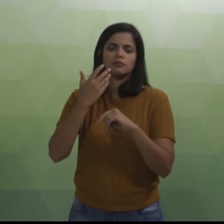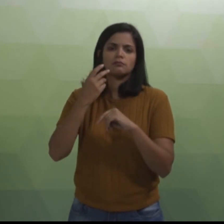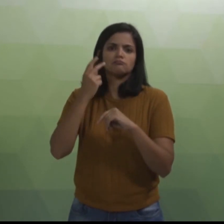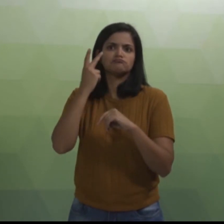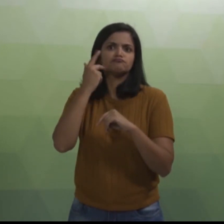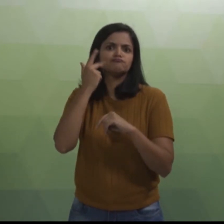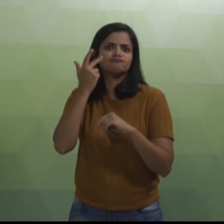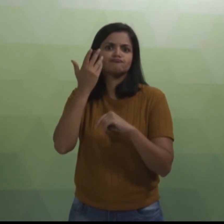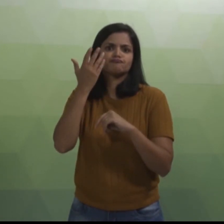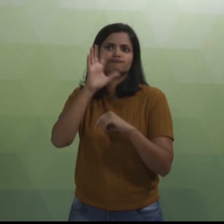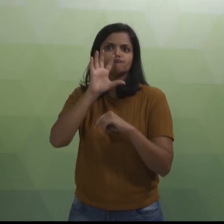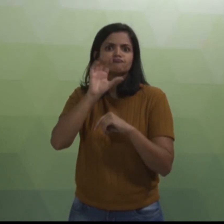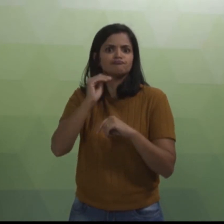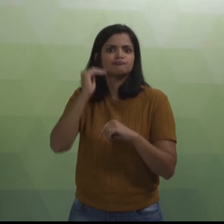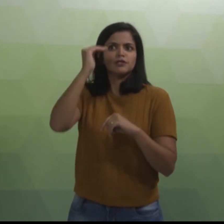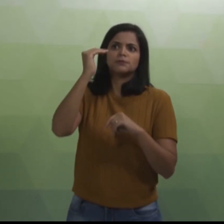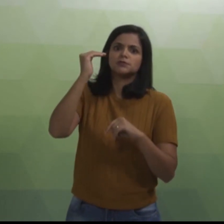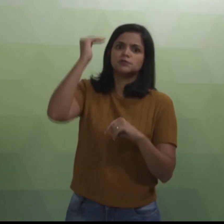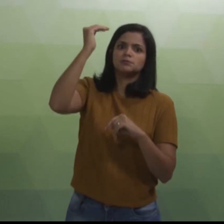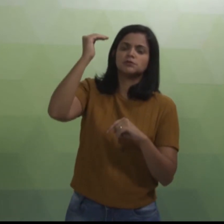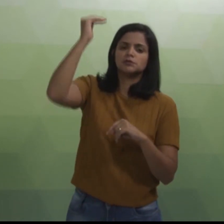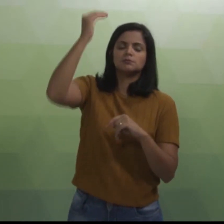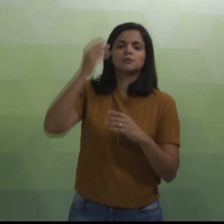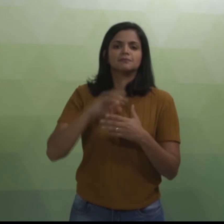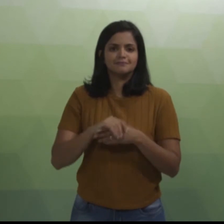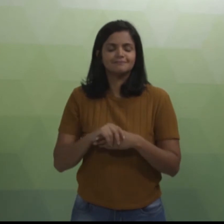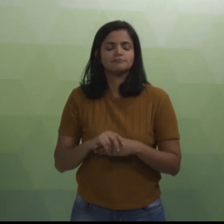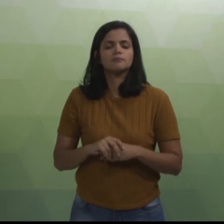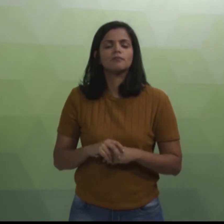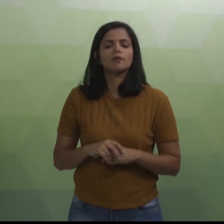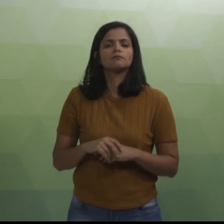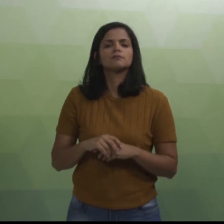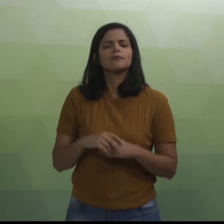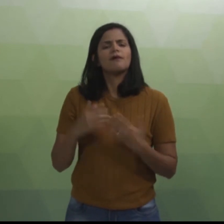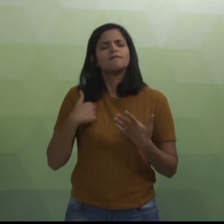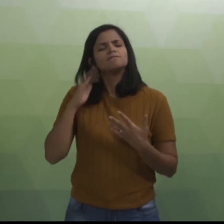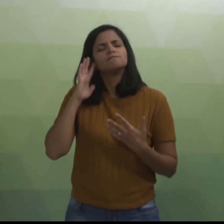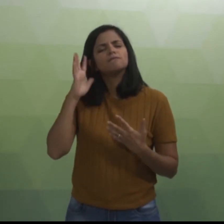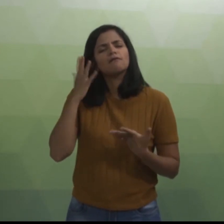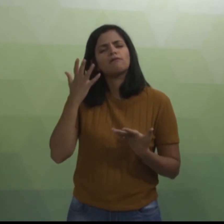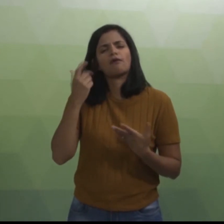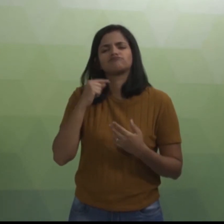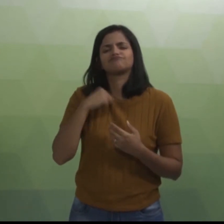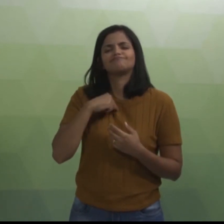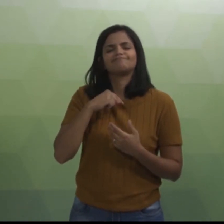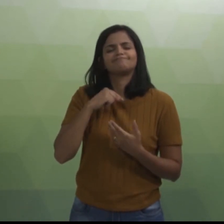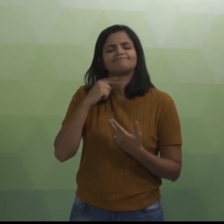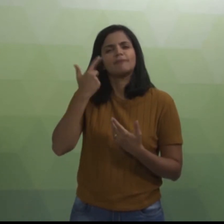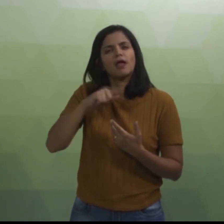no norte. O Ceará está onde? Mais acima? Então eu tenho que fazer essa